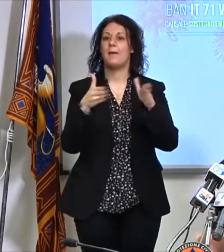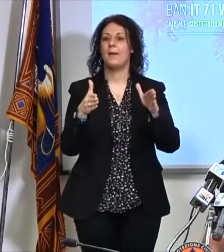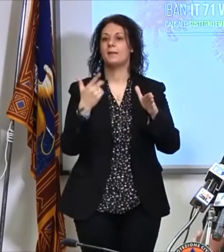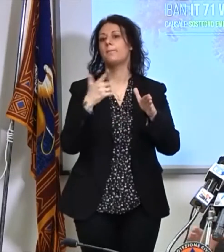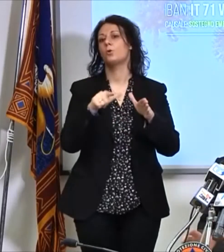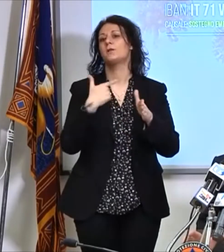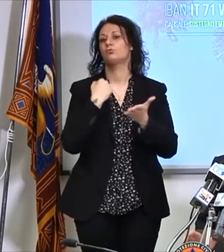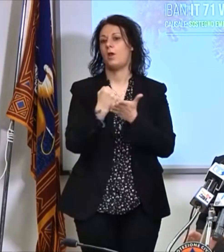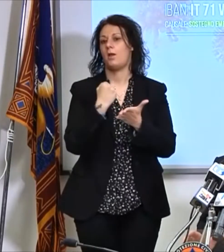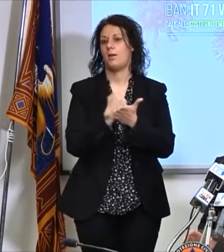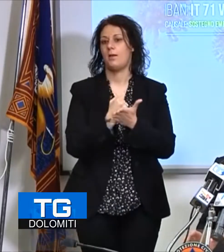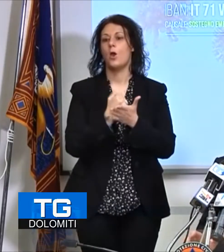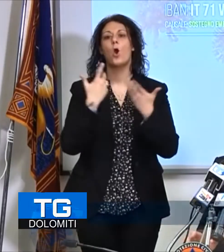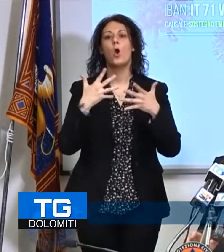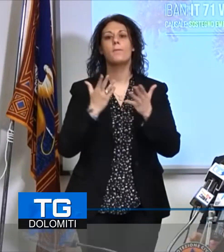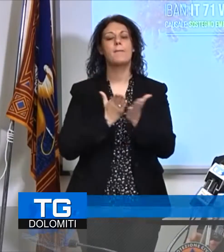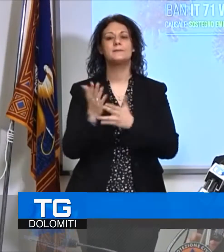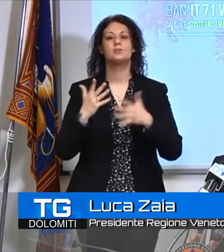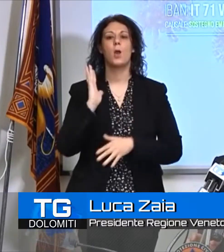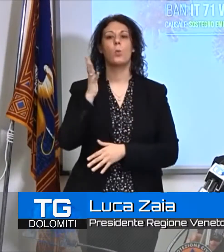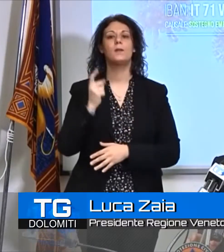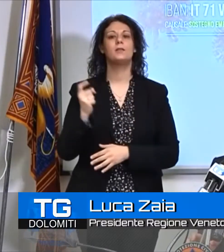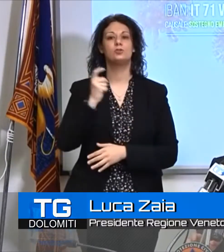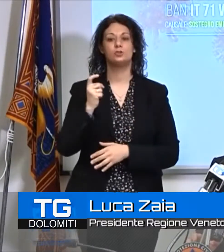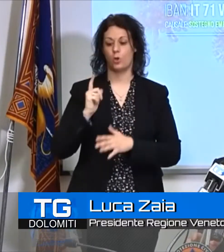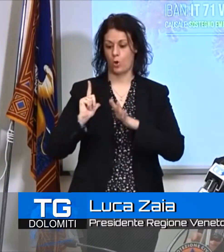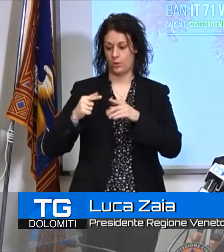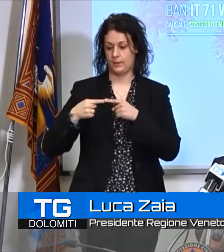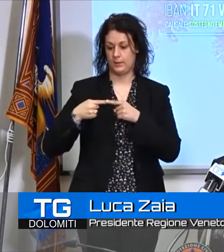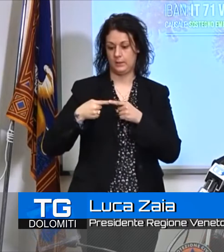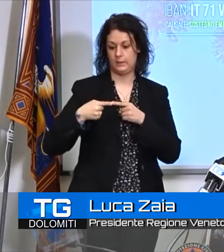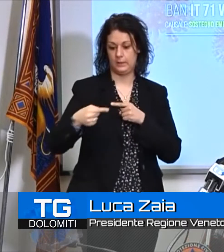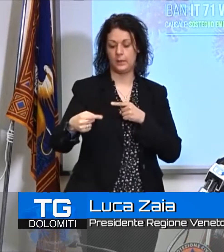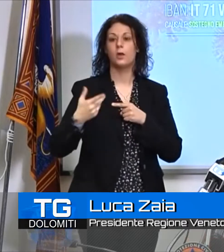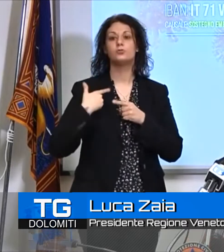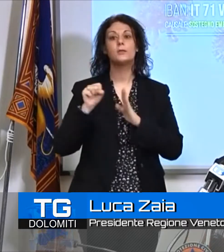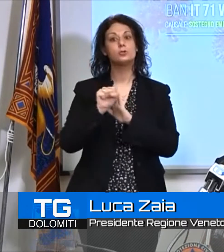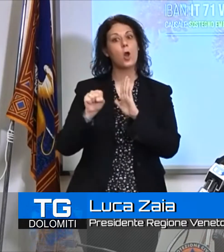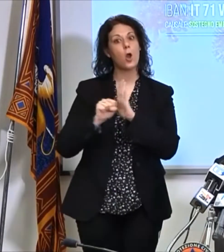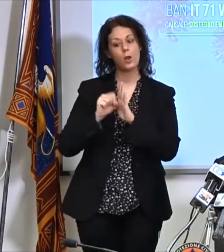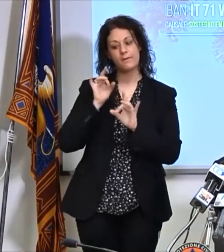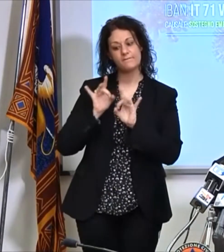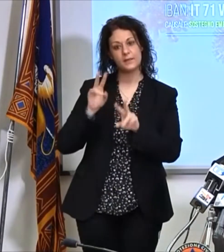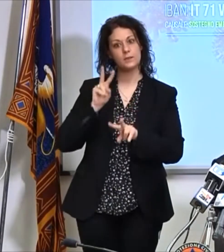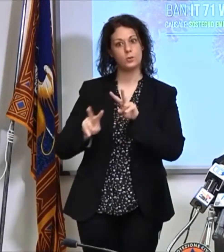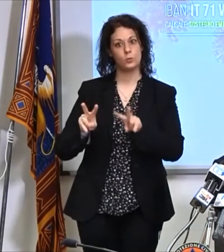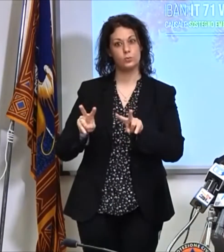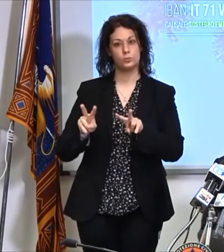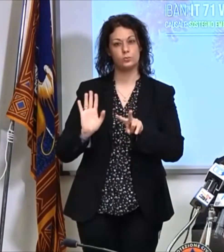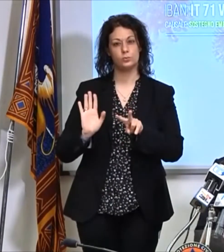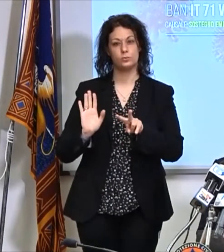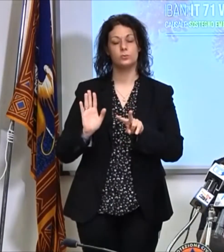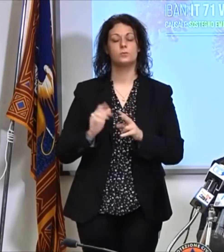abbiamo una storia di almeno 15 giorni di storia sanitaria del virus con l'apertura, quindi senza lockdown, senza